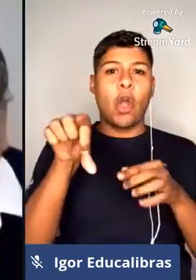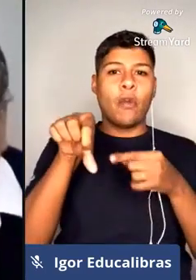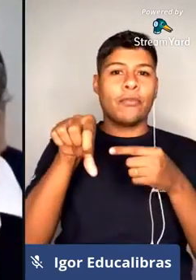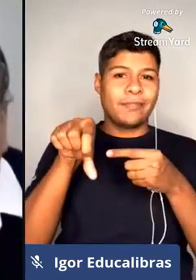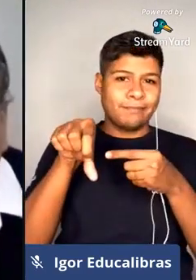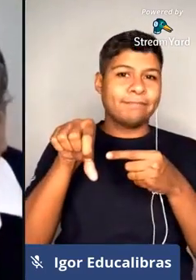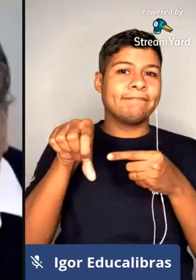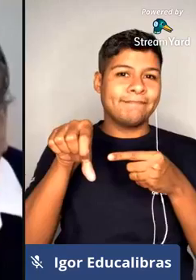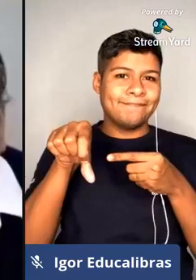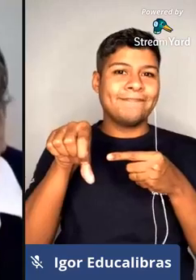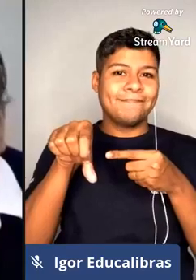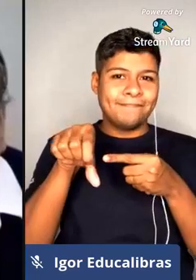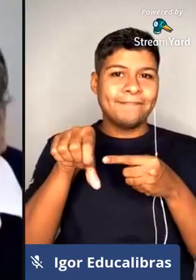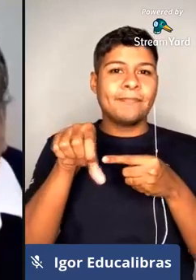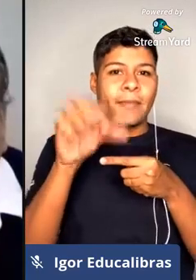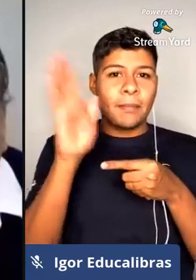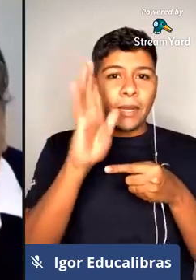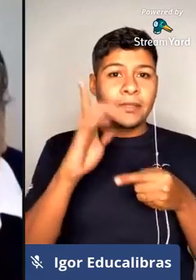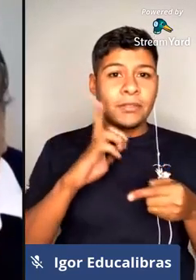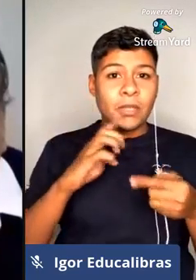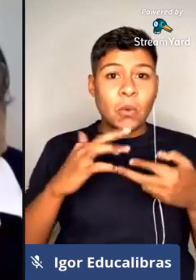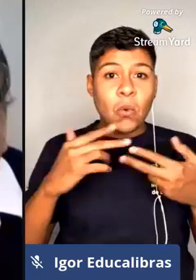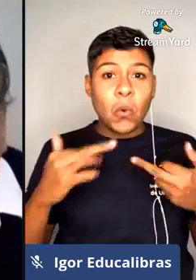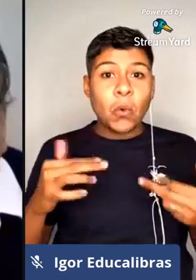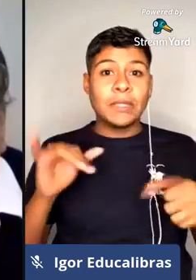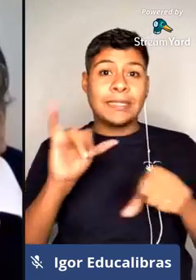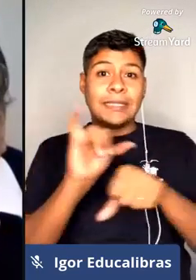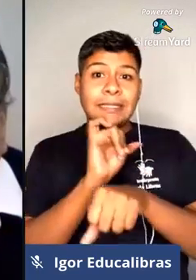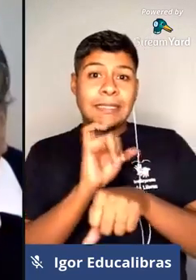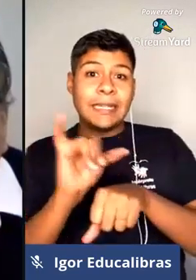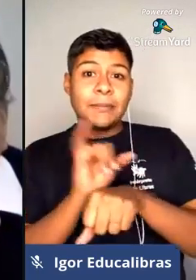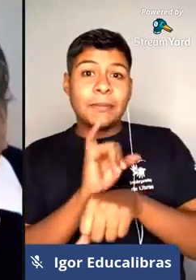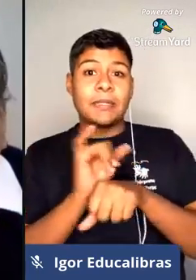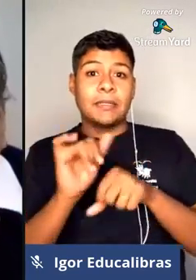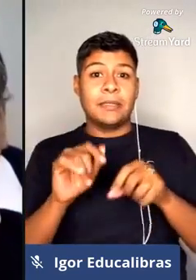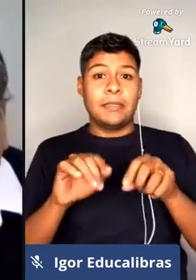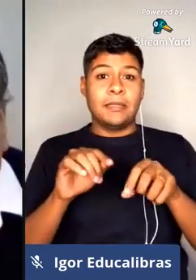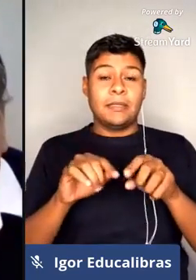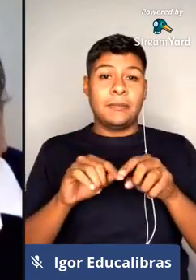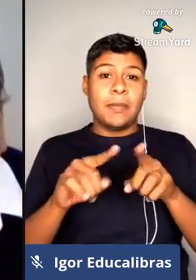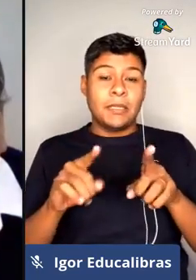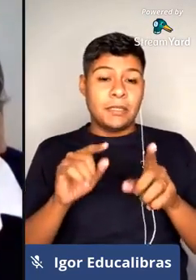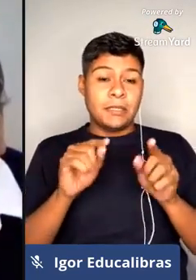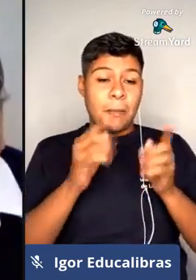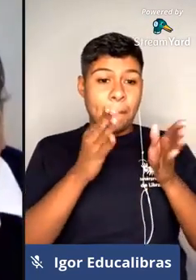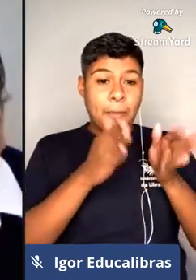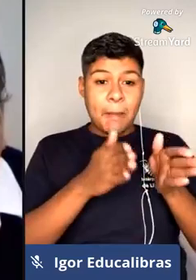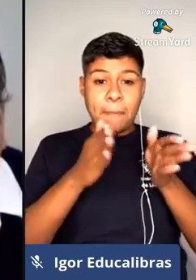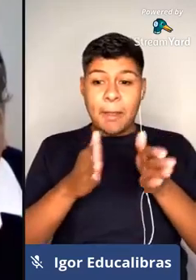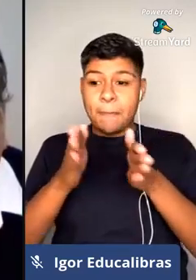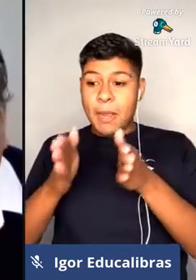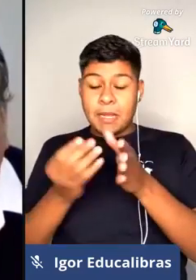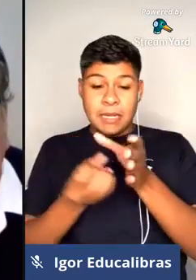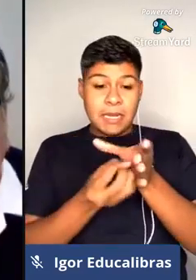Brasil tinha coisas assim, sabe, muito dinâmicas, mas todas pontuais. Criar uma